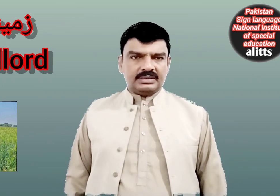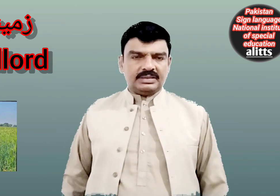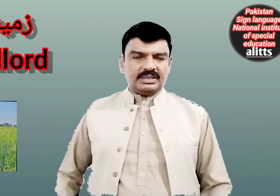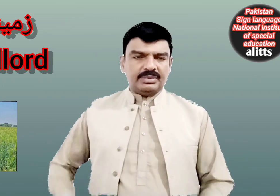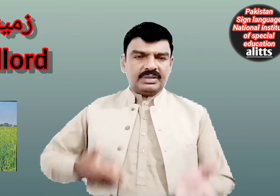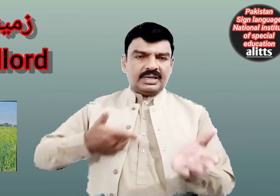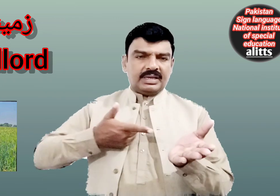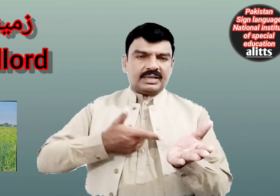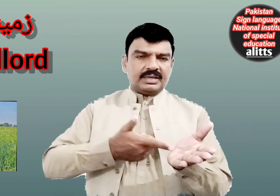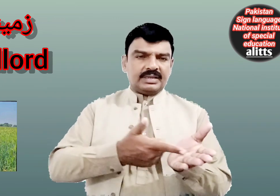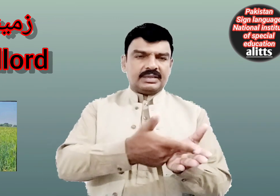जिमीदार।